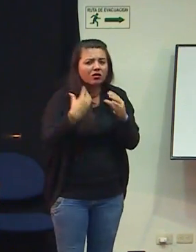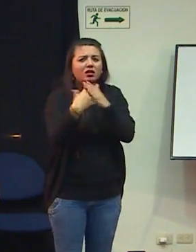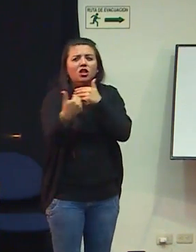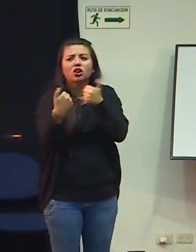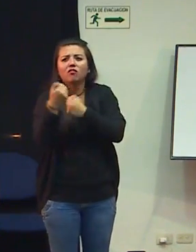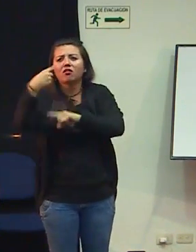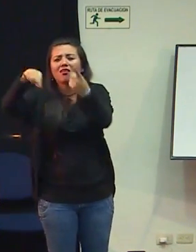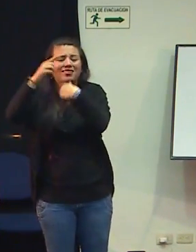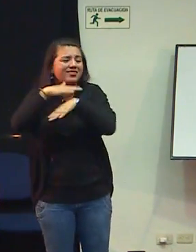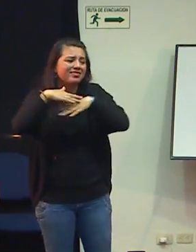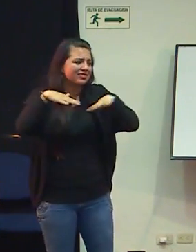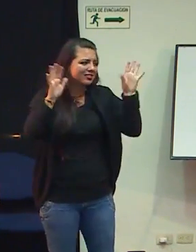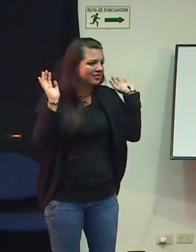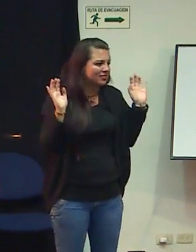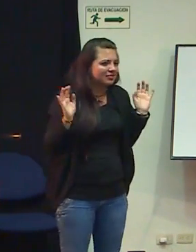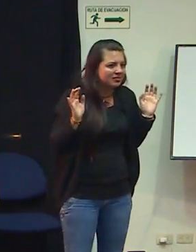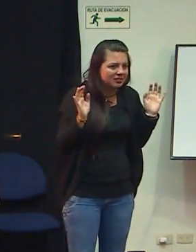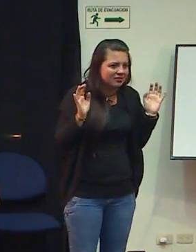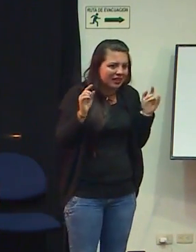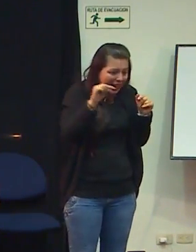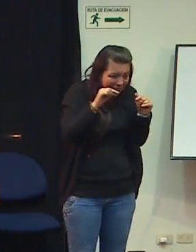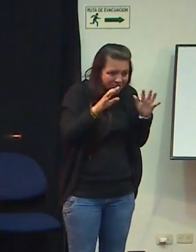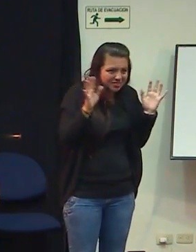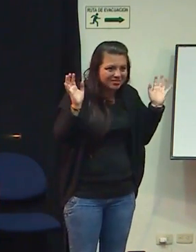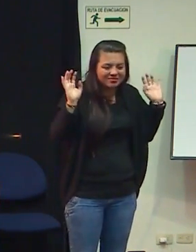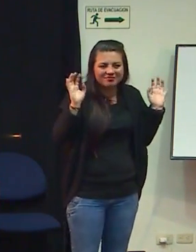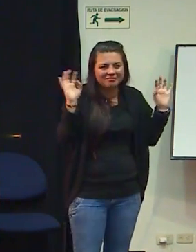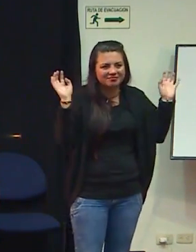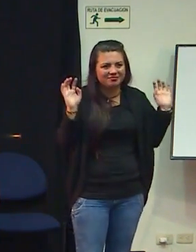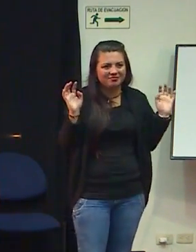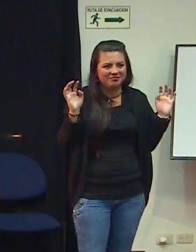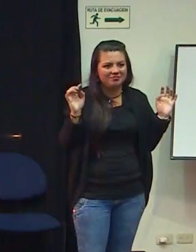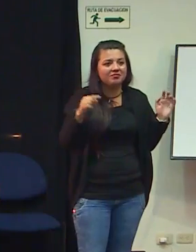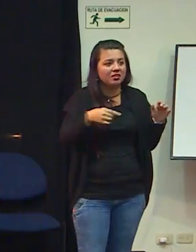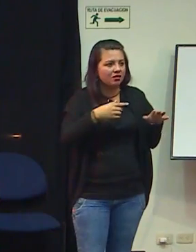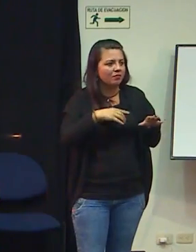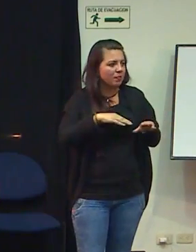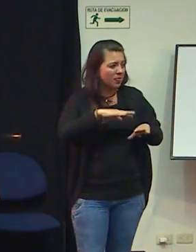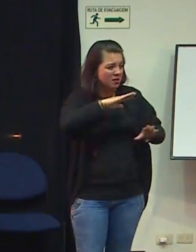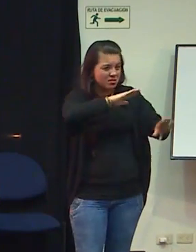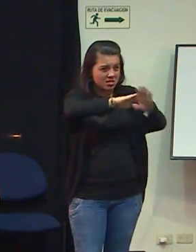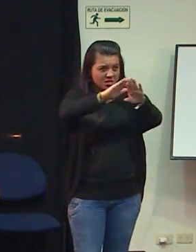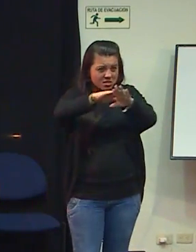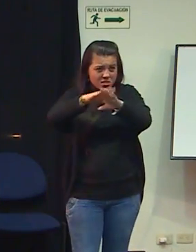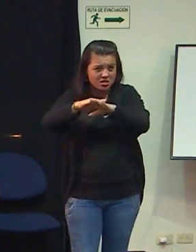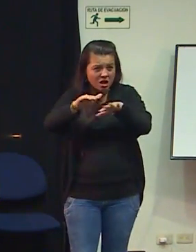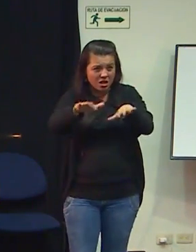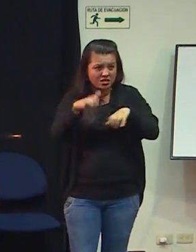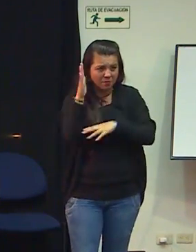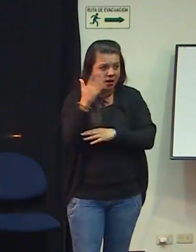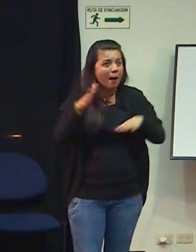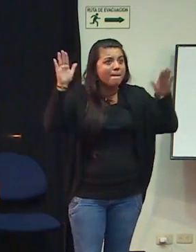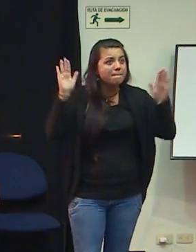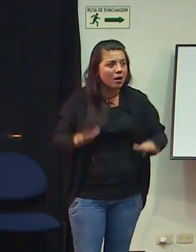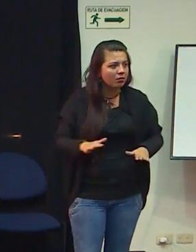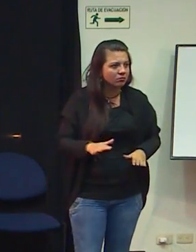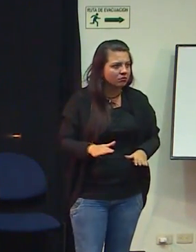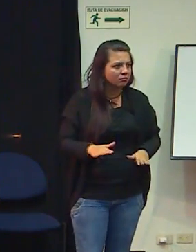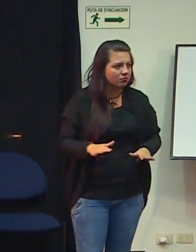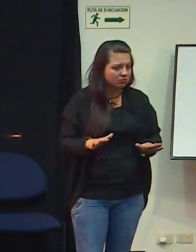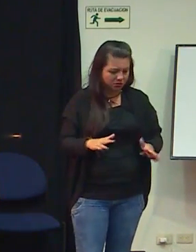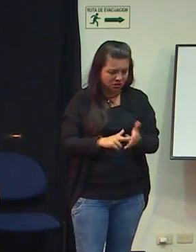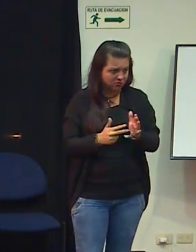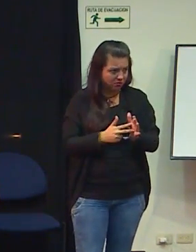novio, eso ya independientemente genera que si se convoca en una asamblea un paro, ustedes también van a salir afectados